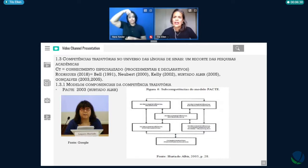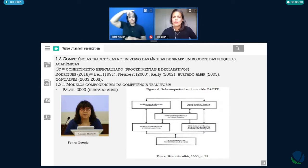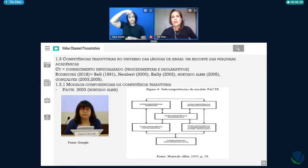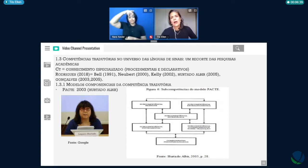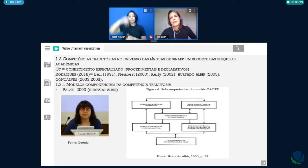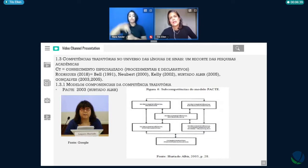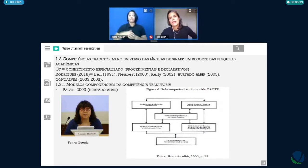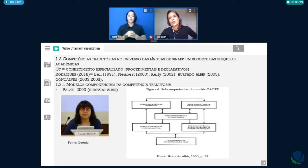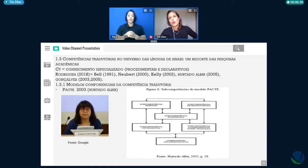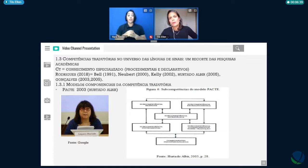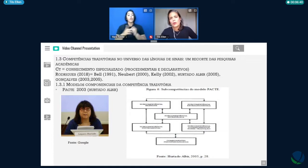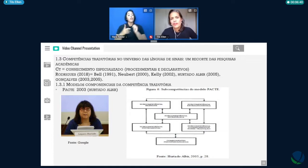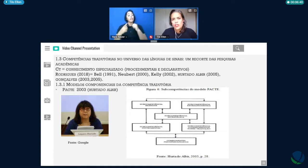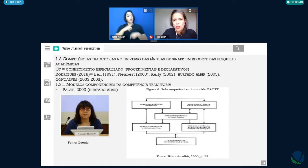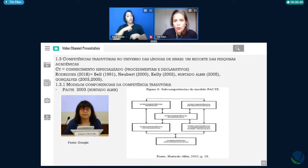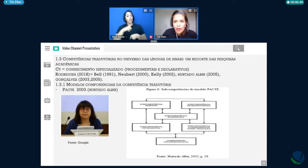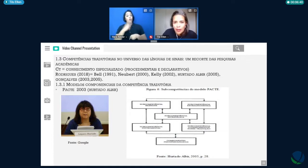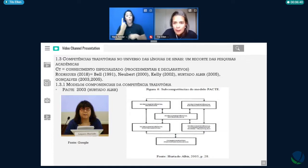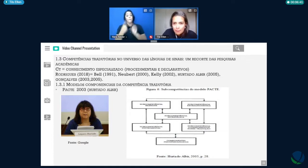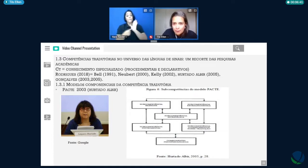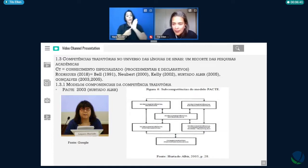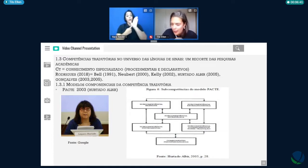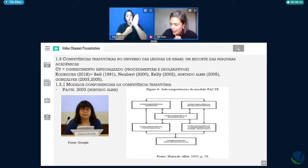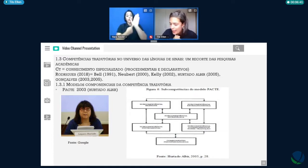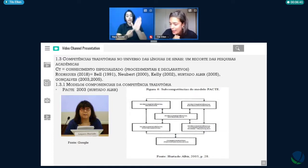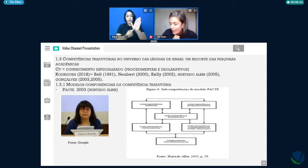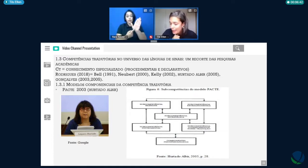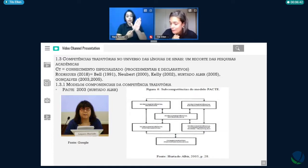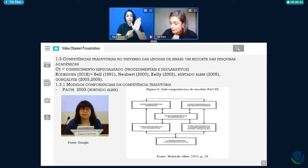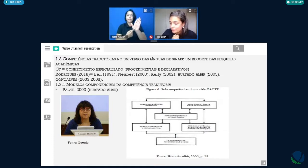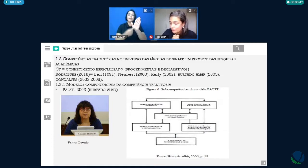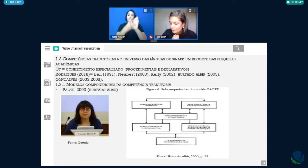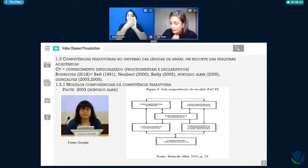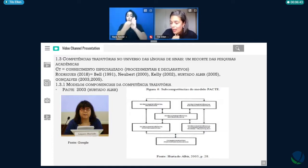onde temos a pesquisadora professora